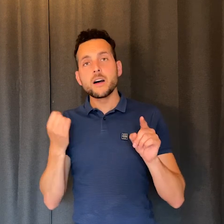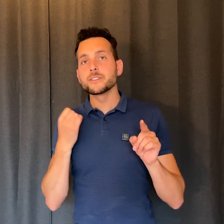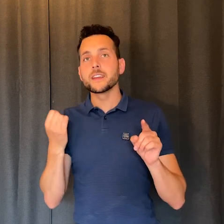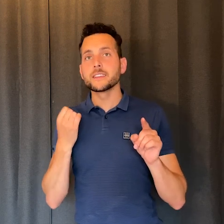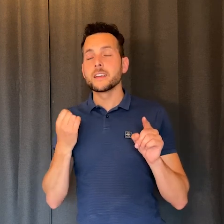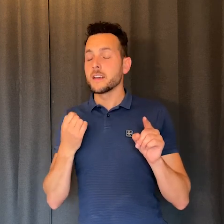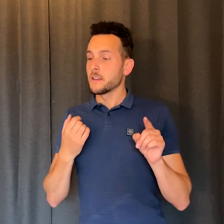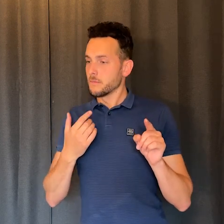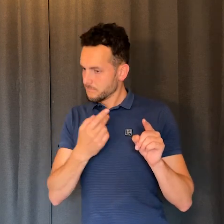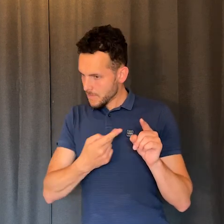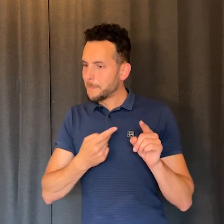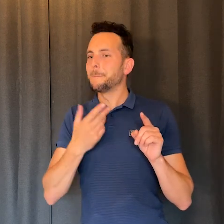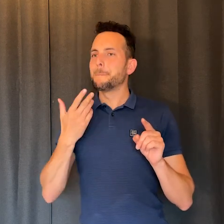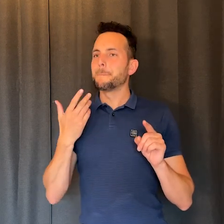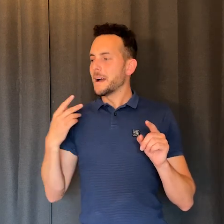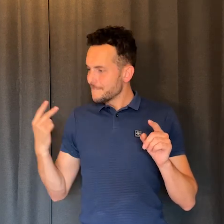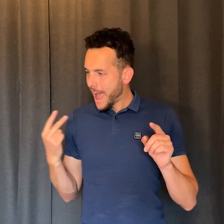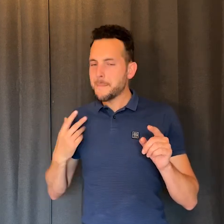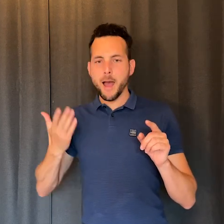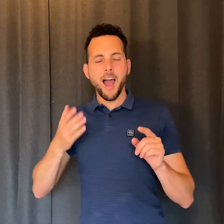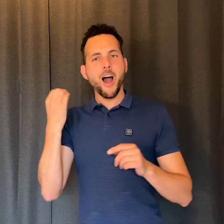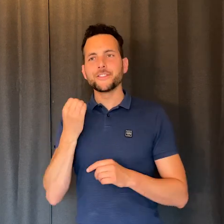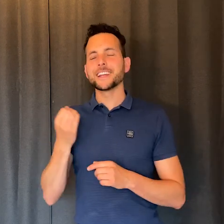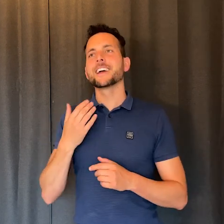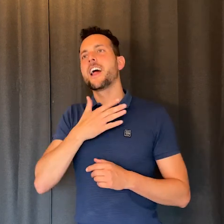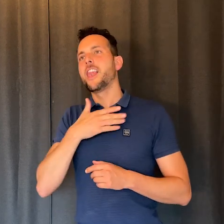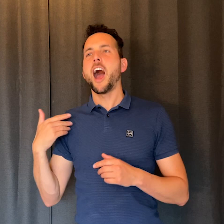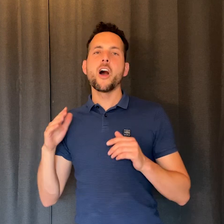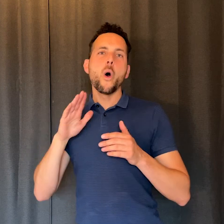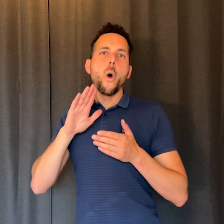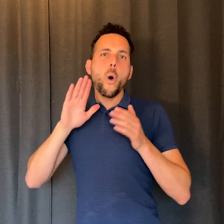We mogen altijd opblijven van hem.